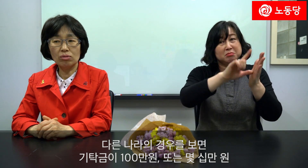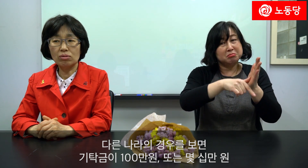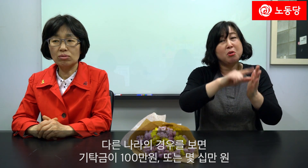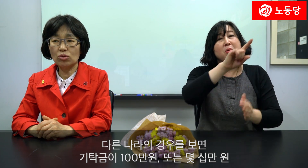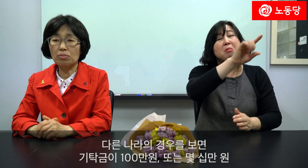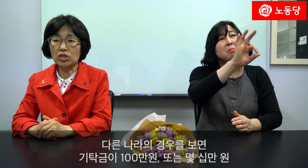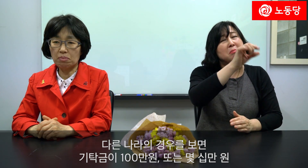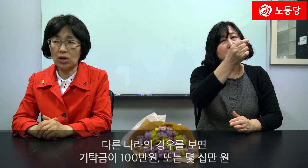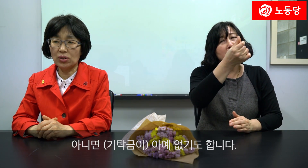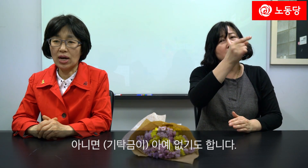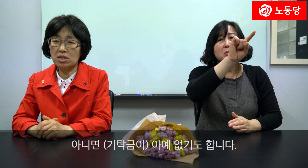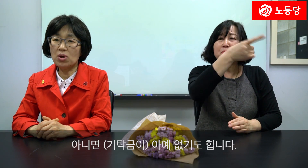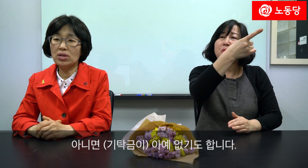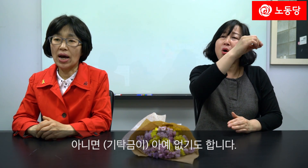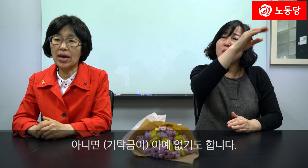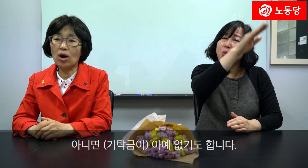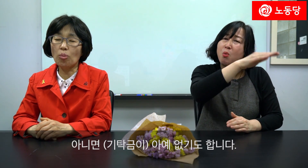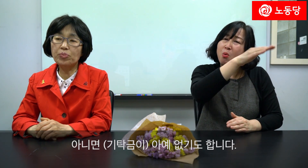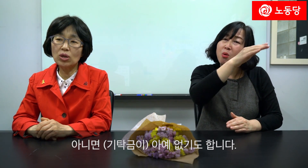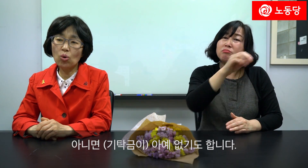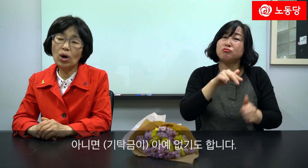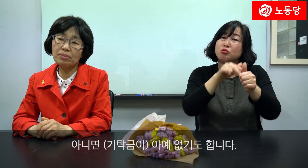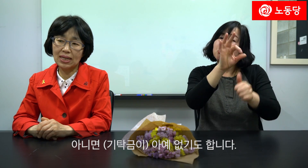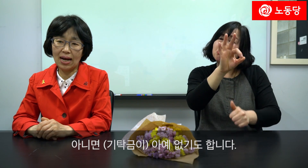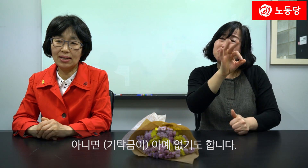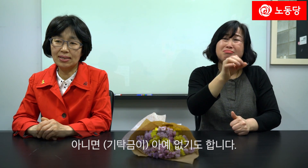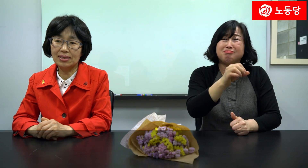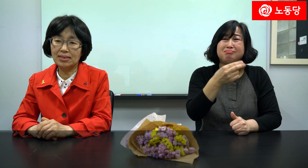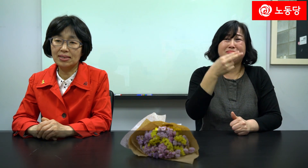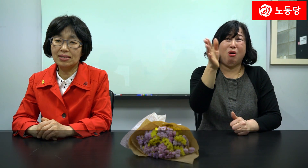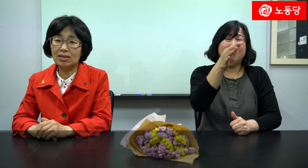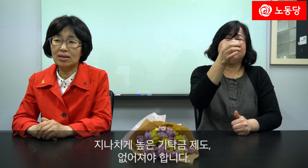원 또는 몇십만 원, 아니면 아예 없기도 합니다.